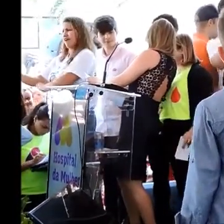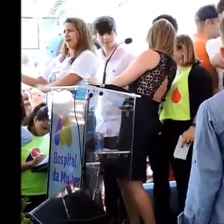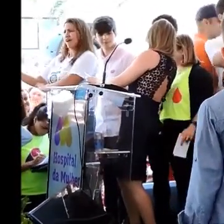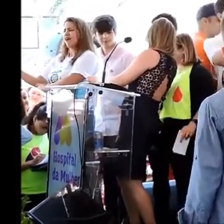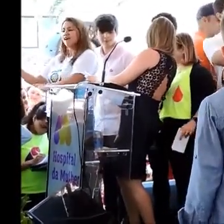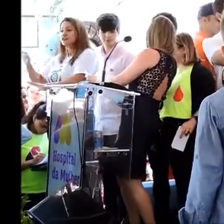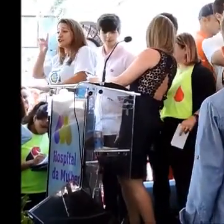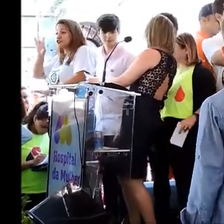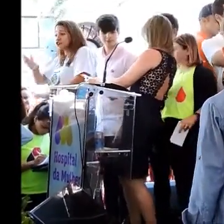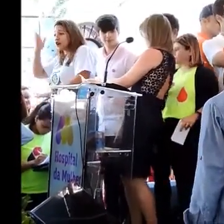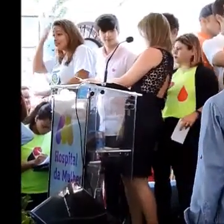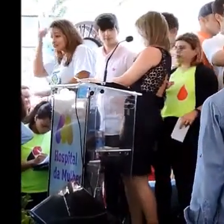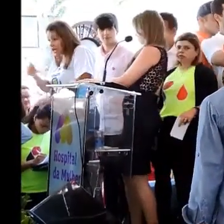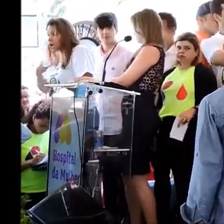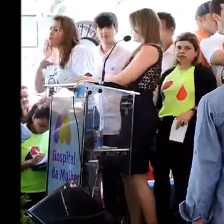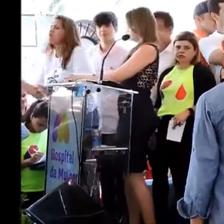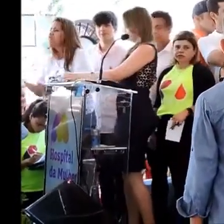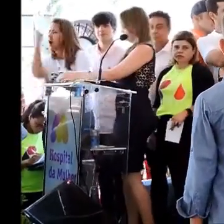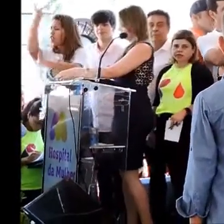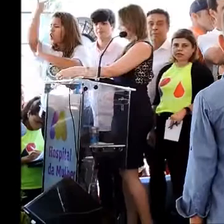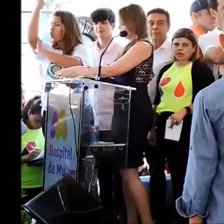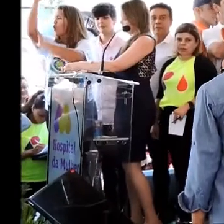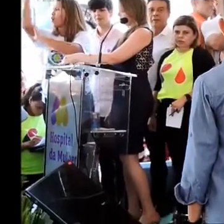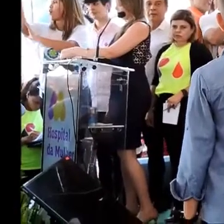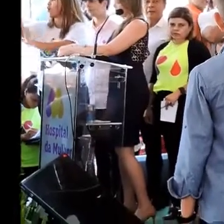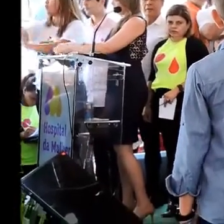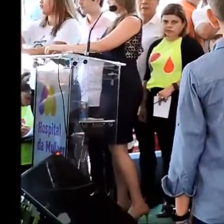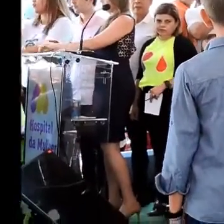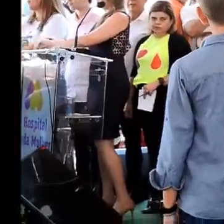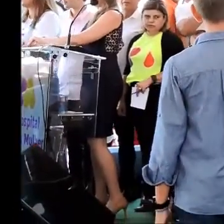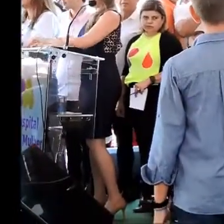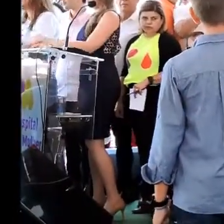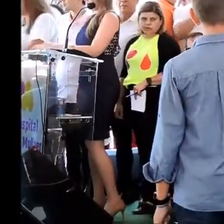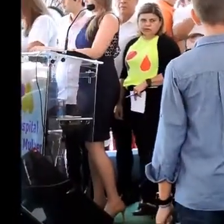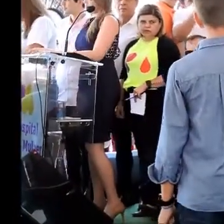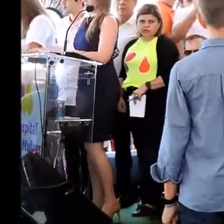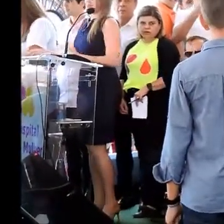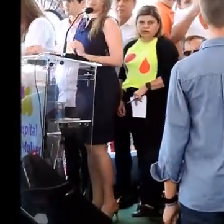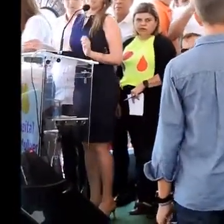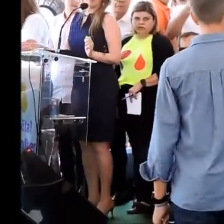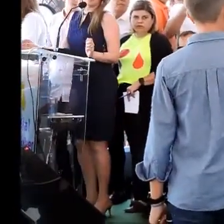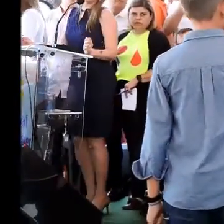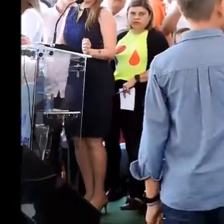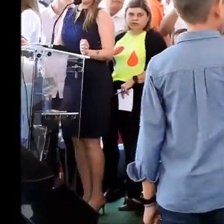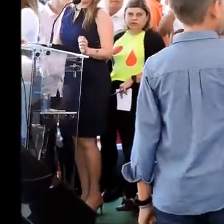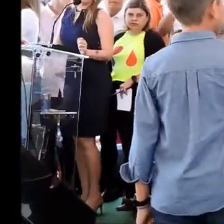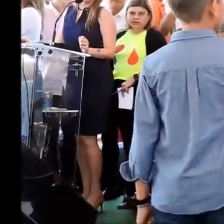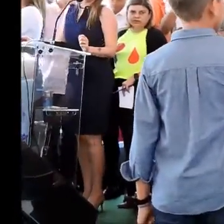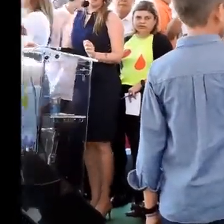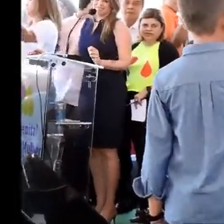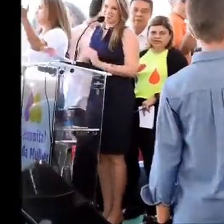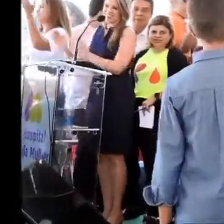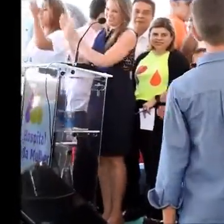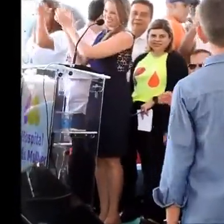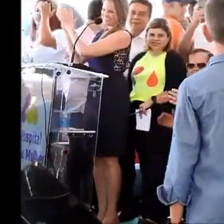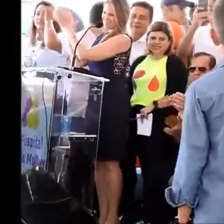ninguém, só sabe o valor que tem no dia que tu perder.